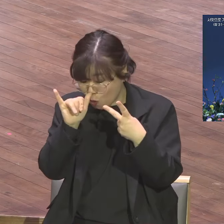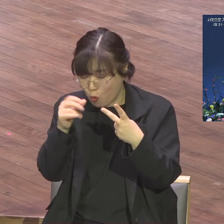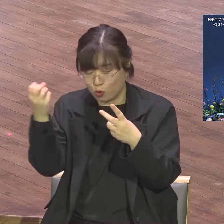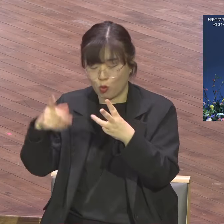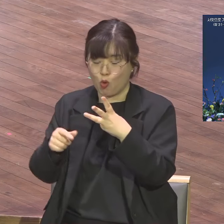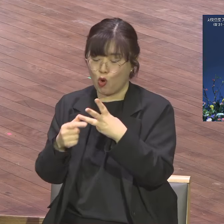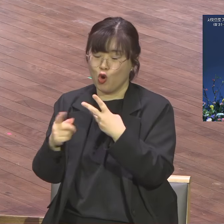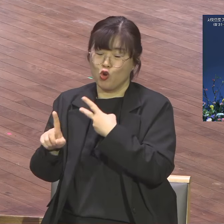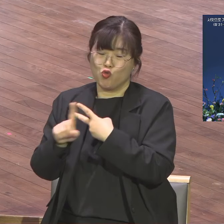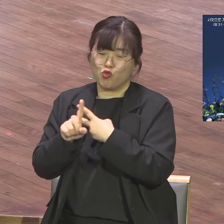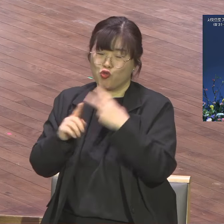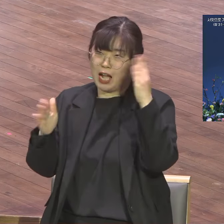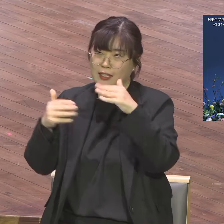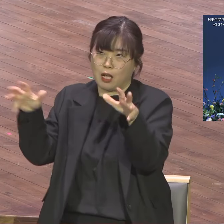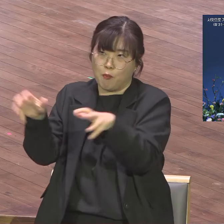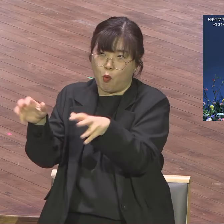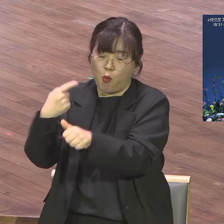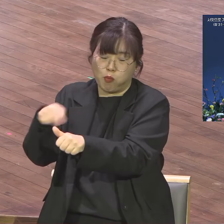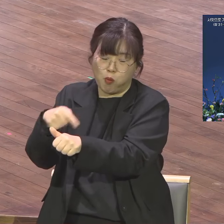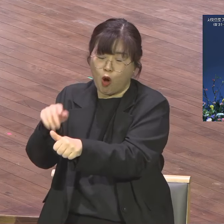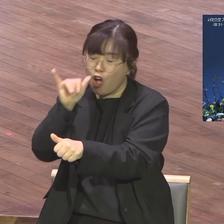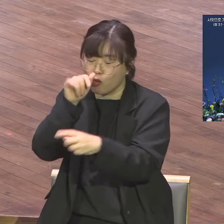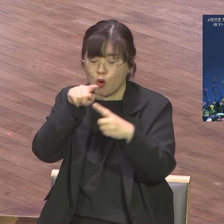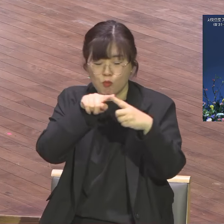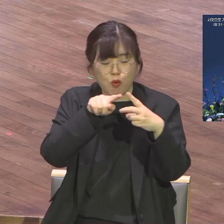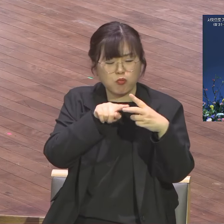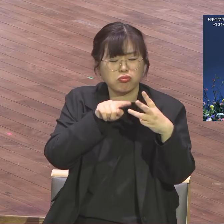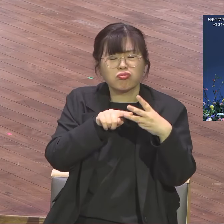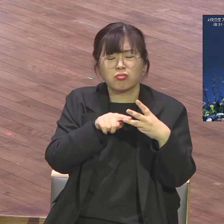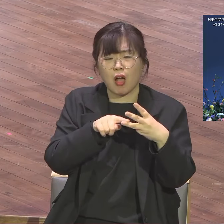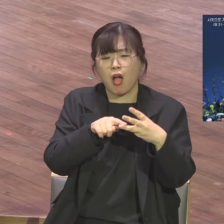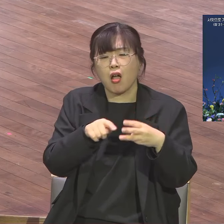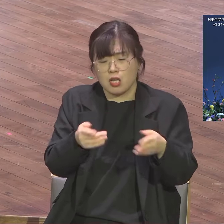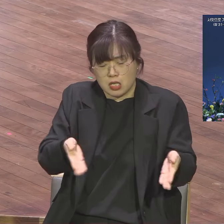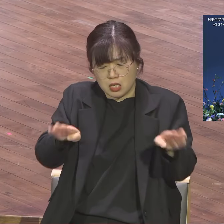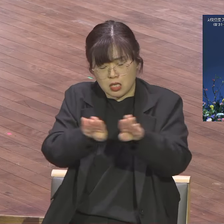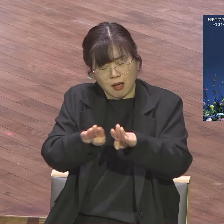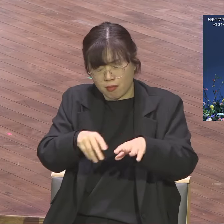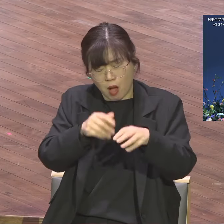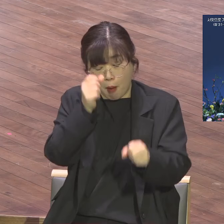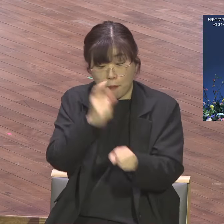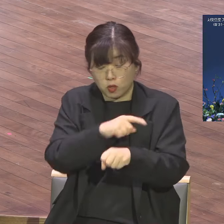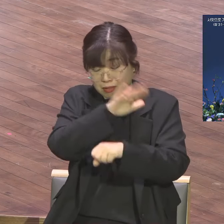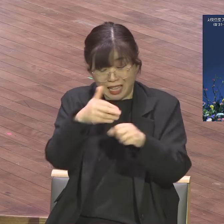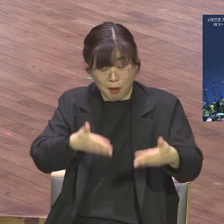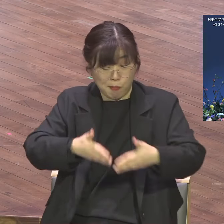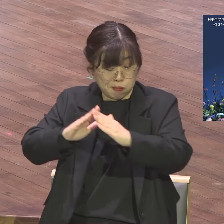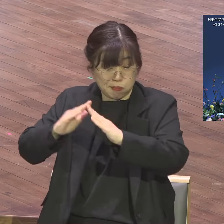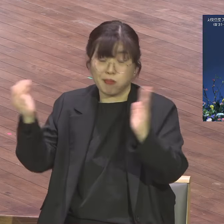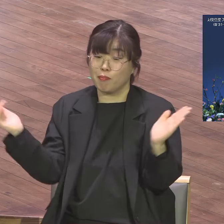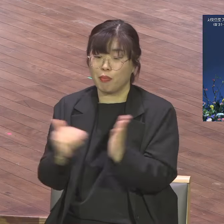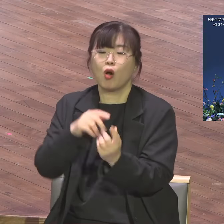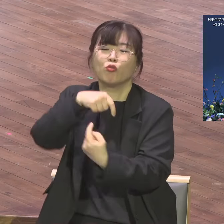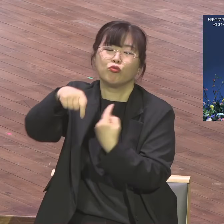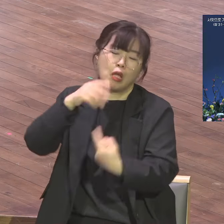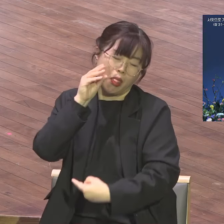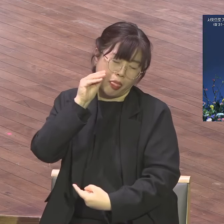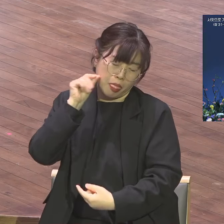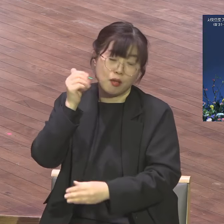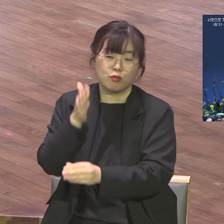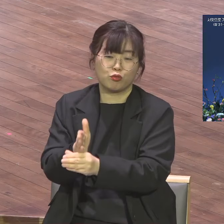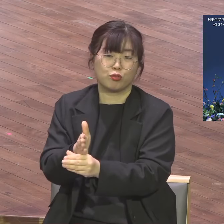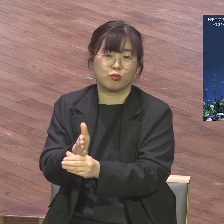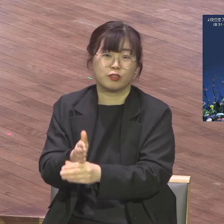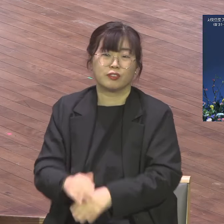어려서부터 성경을 아는 그런 렘넌트. 우리 지금 이 지금 오늘 이 예스키즈처럼 자란